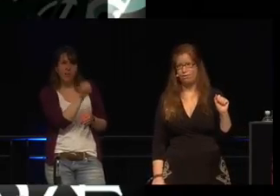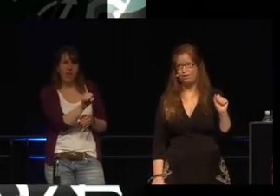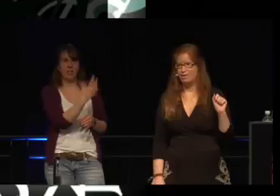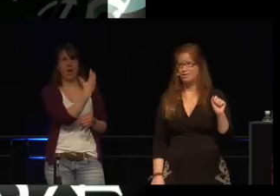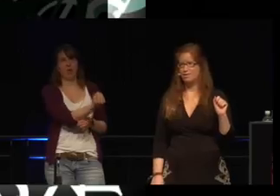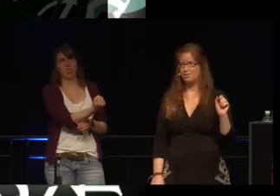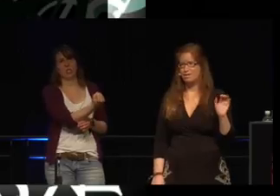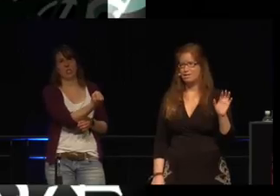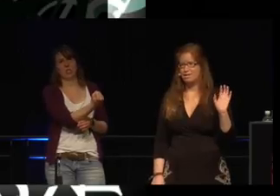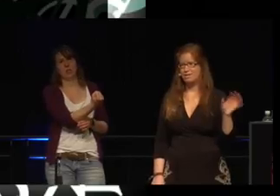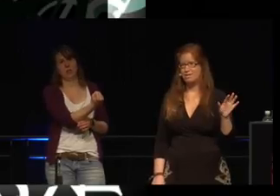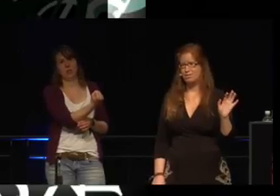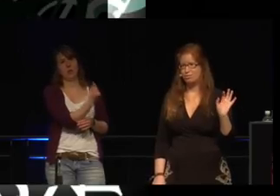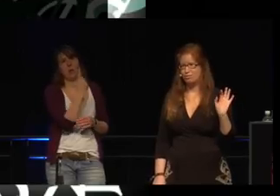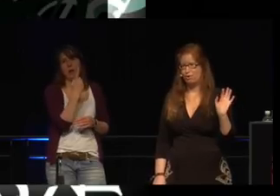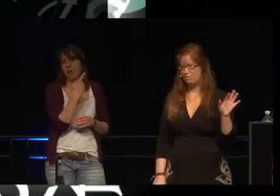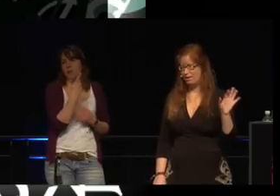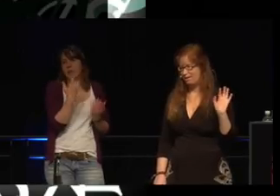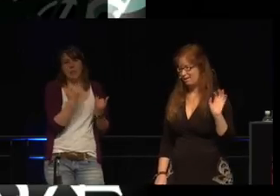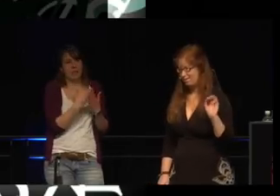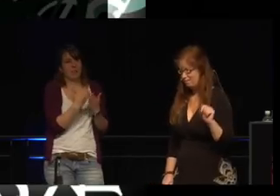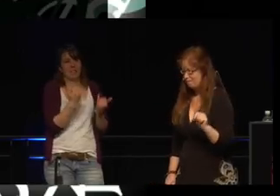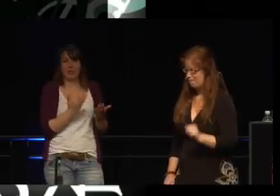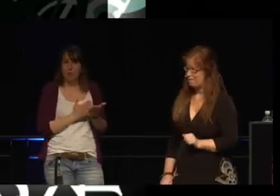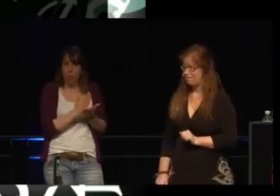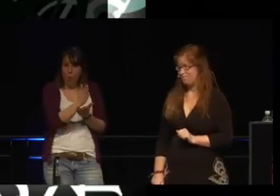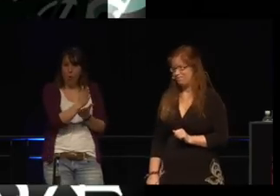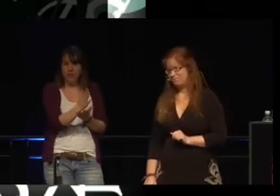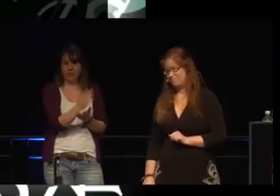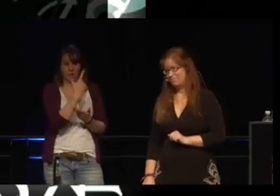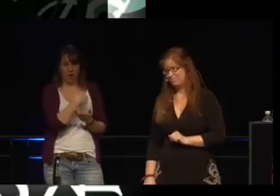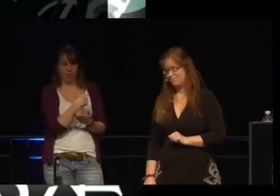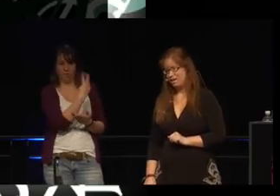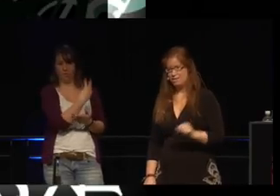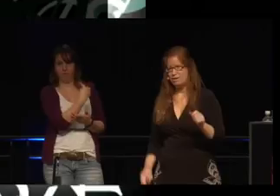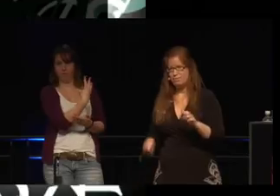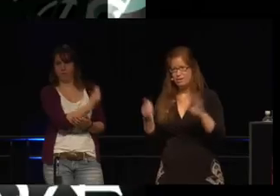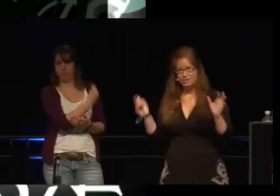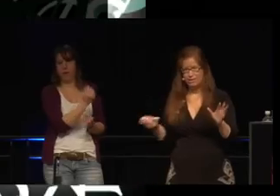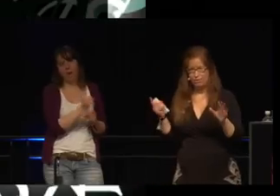en el que se pueda apagar, así que no te oye todo el tiempo.